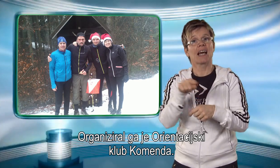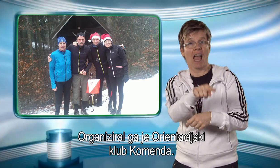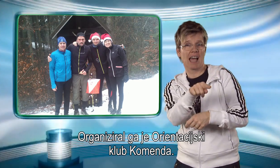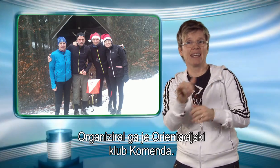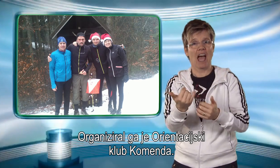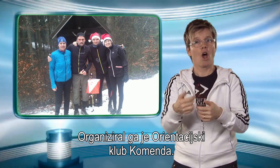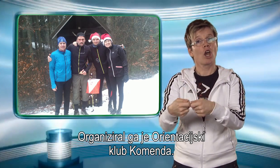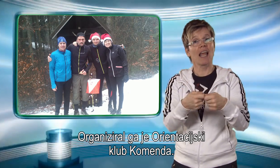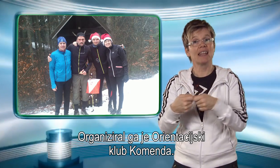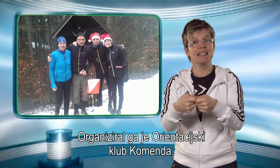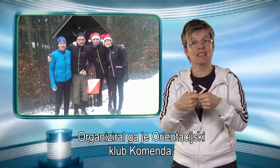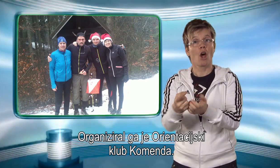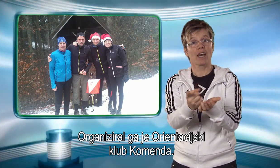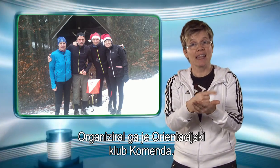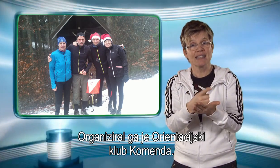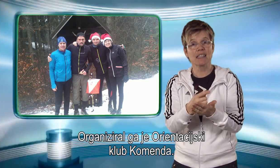Organiziral ga je orientacijski klub Komenda.